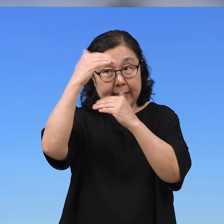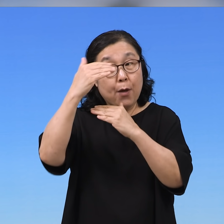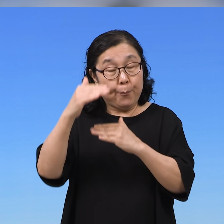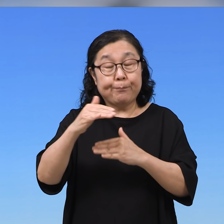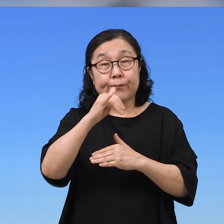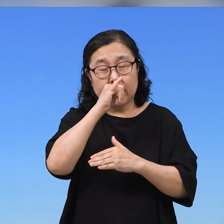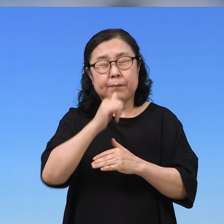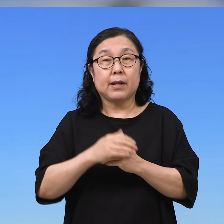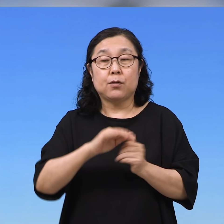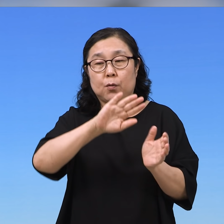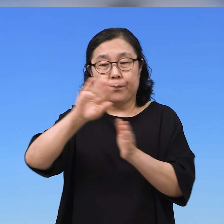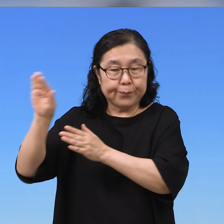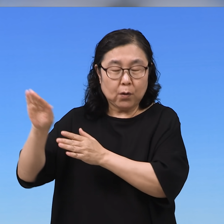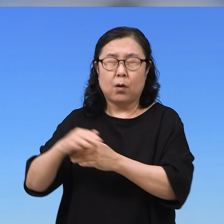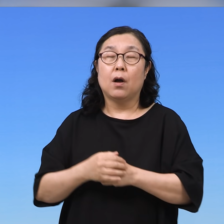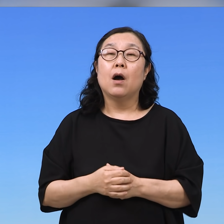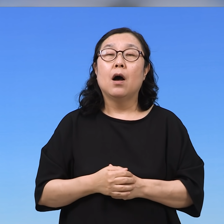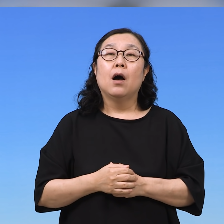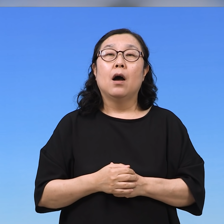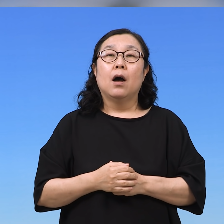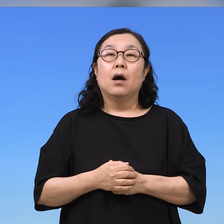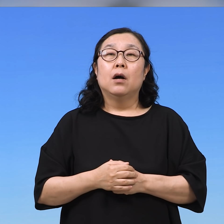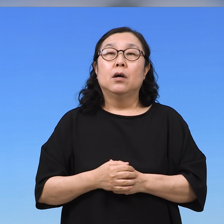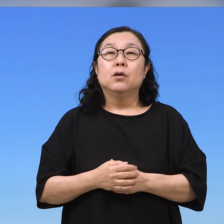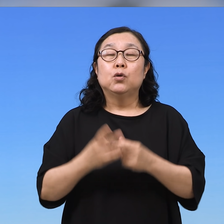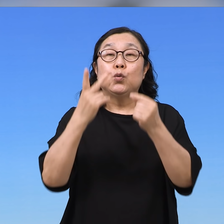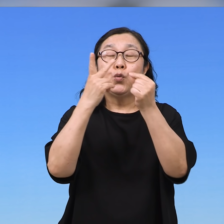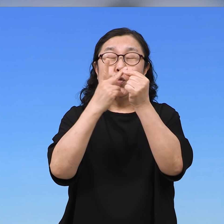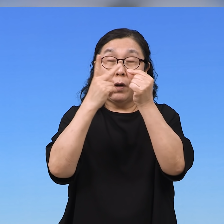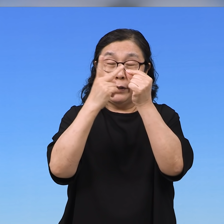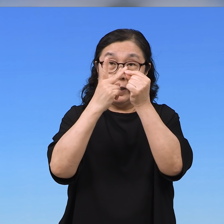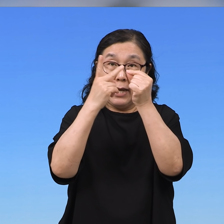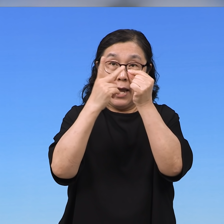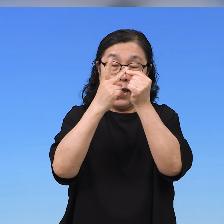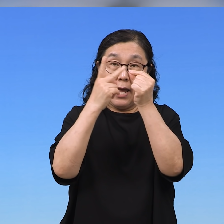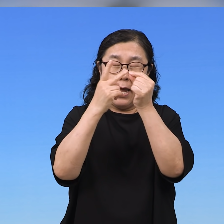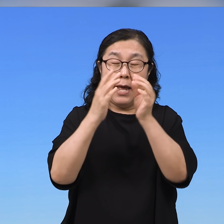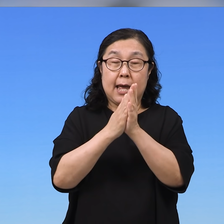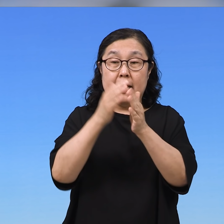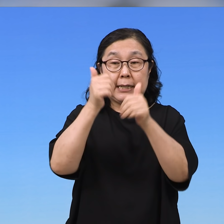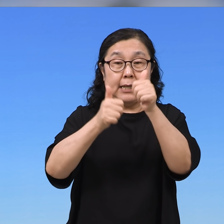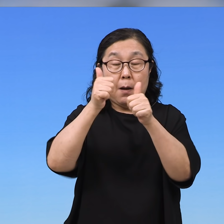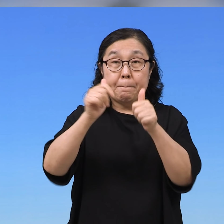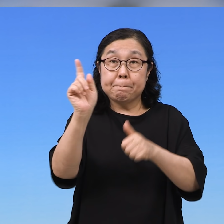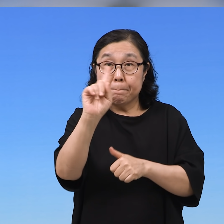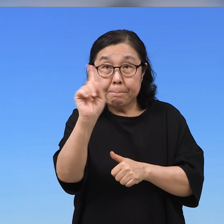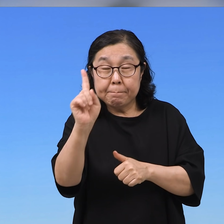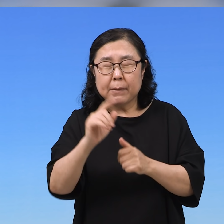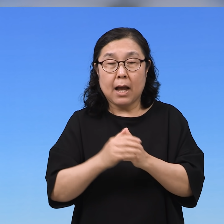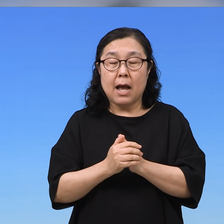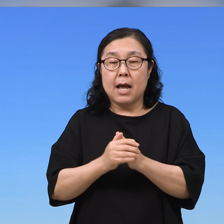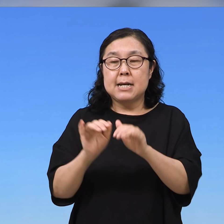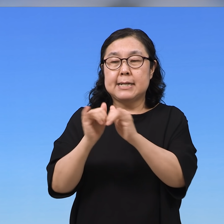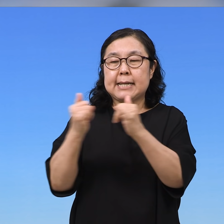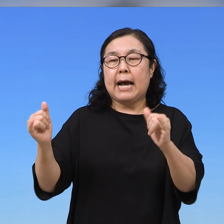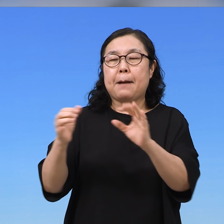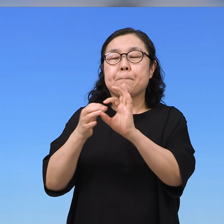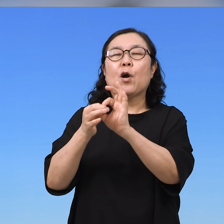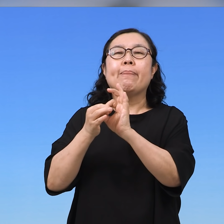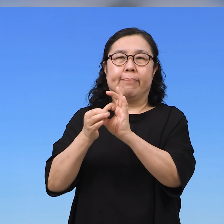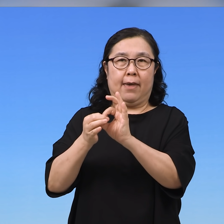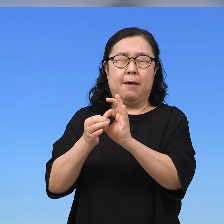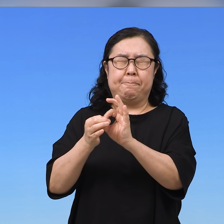있었고요. 그런가 하면은 아브라함이 겪었던 두 번째 그 테스트, 시험이 뭐였냐? 이